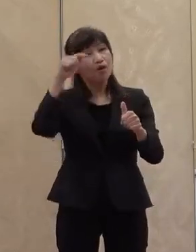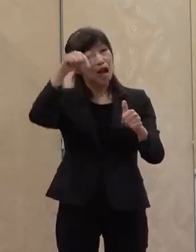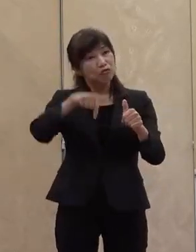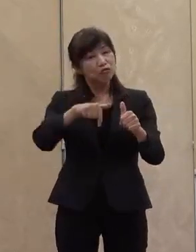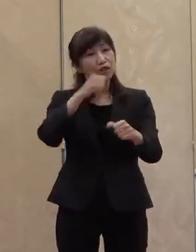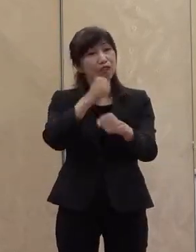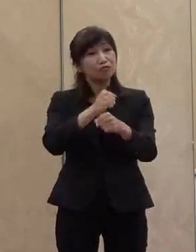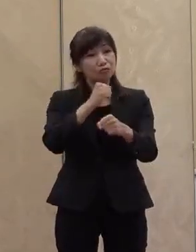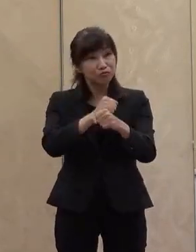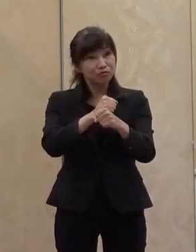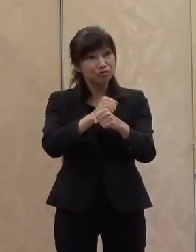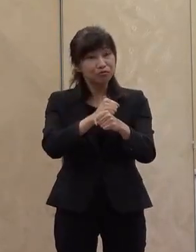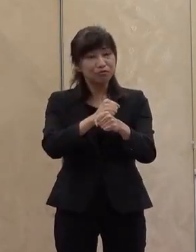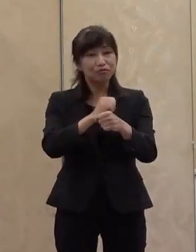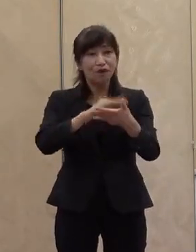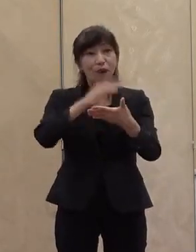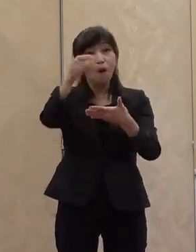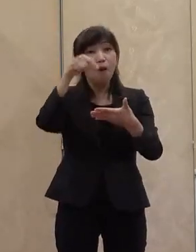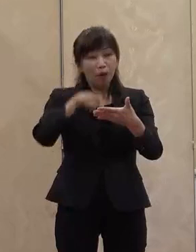求職者、